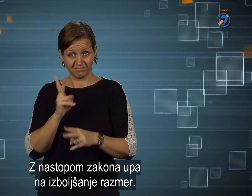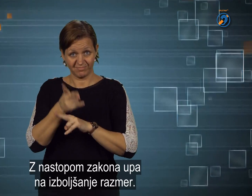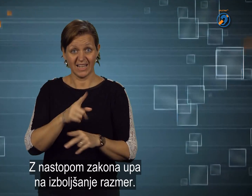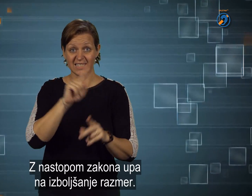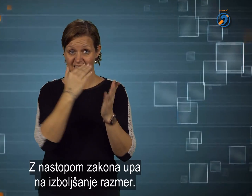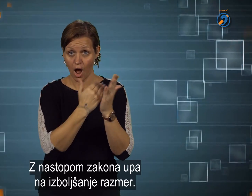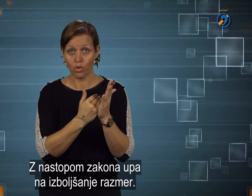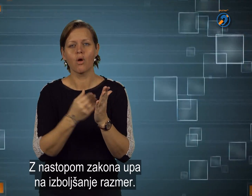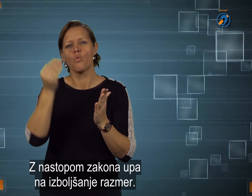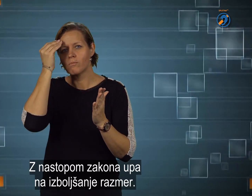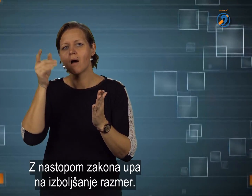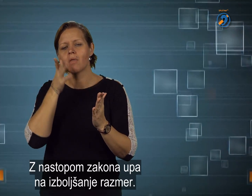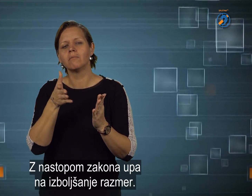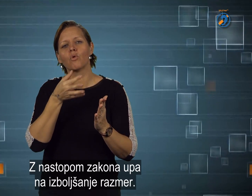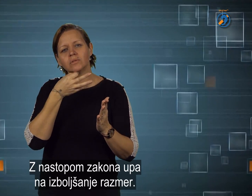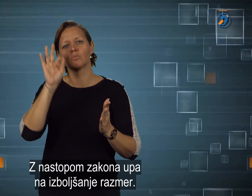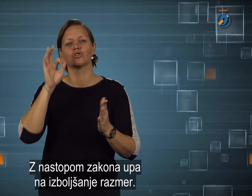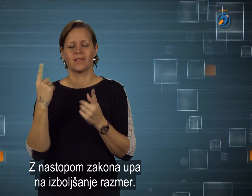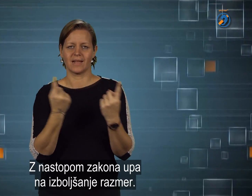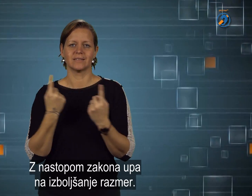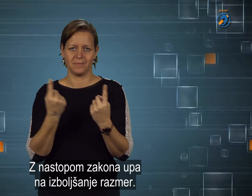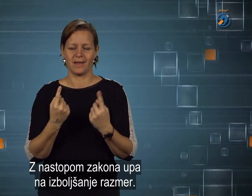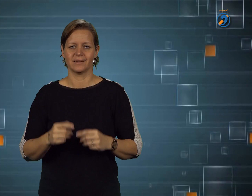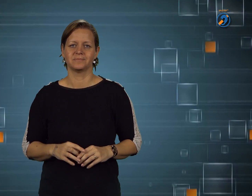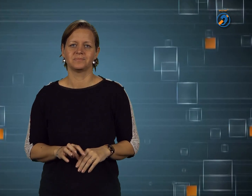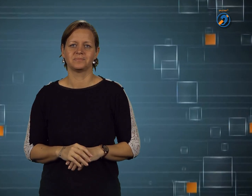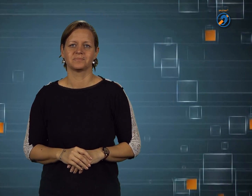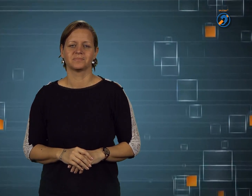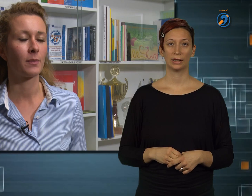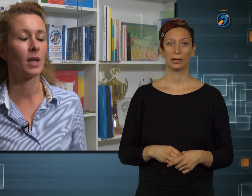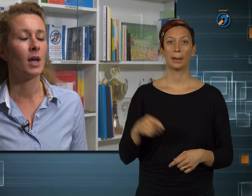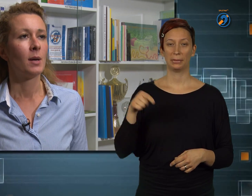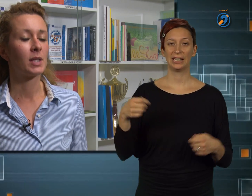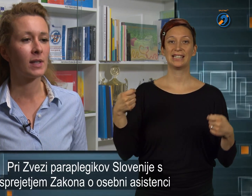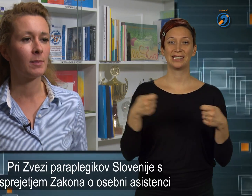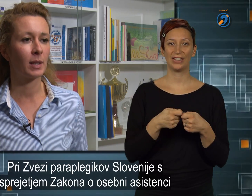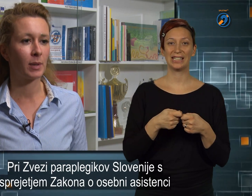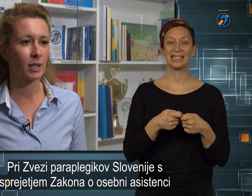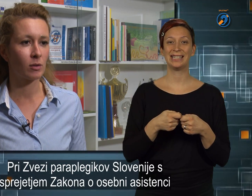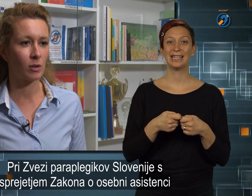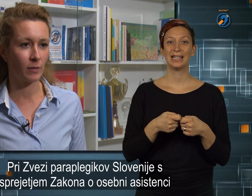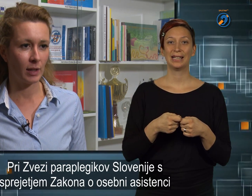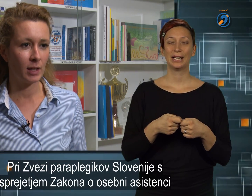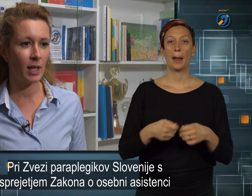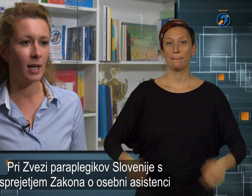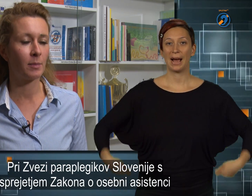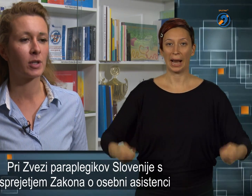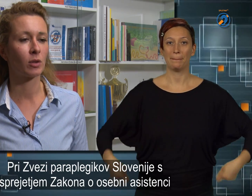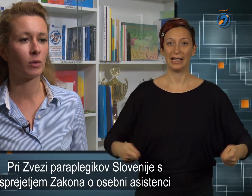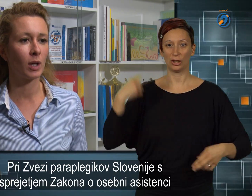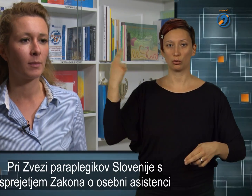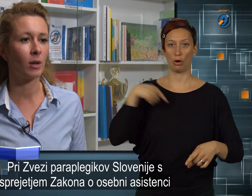Z nastopom zakona upa na izboljšanje razmer. Pri Zvezi paraplegikov